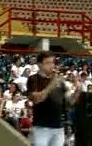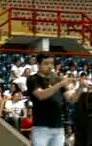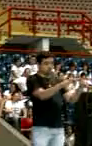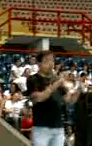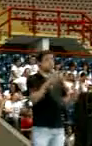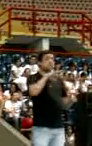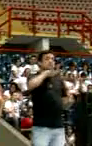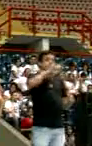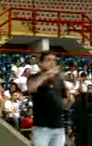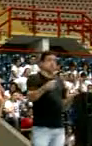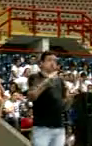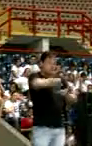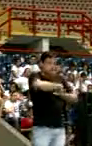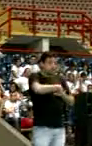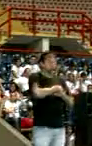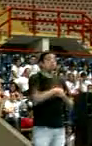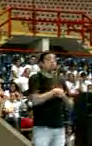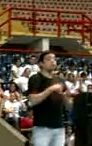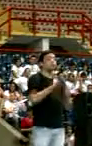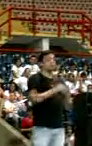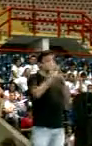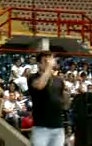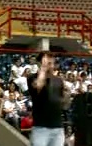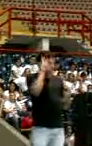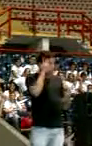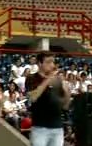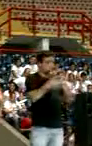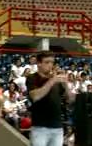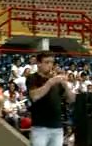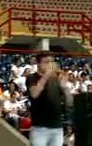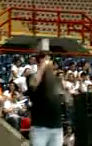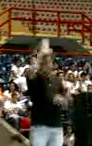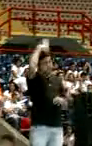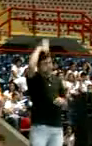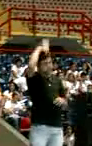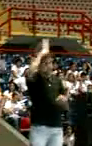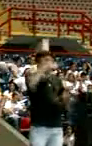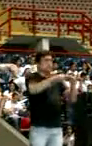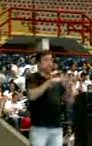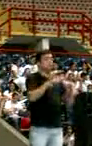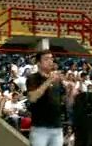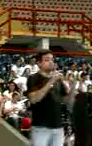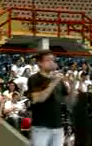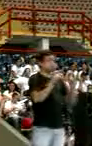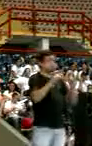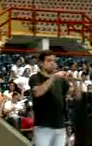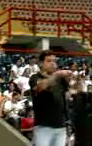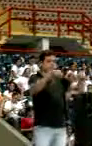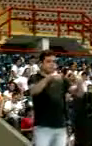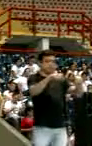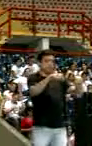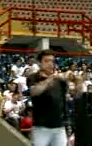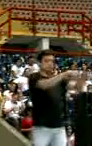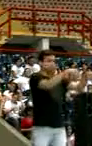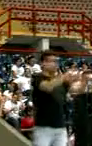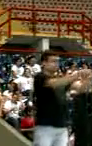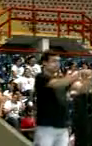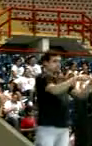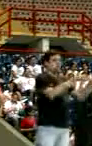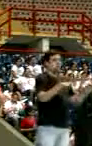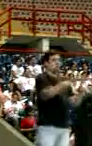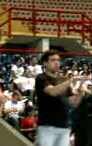é só pagar os impostos. Esse pessoal se une com o rei e os feudos, em vez de serem pequenos, como o tamanho